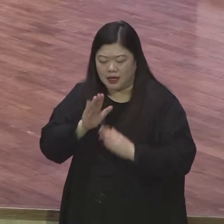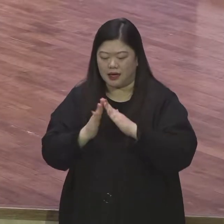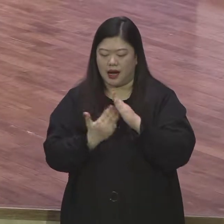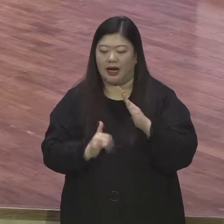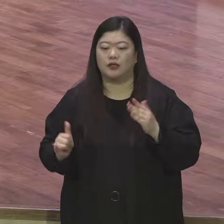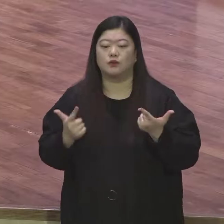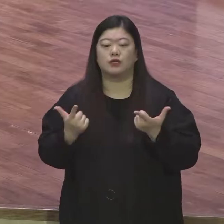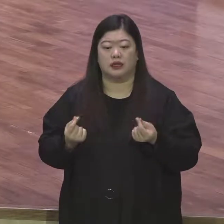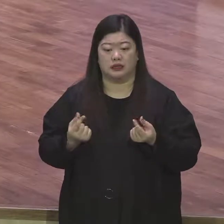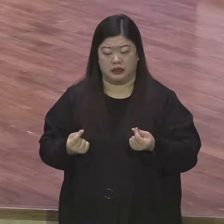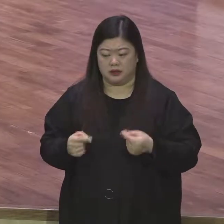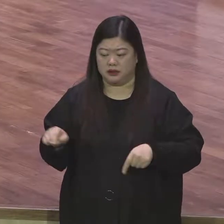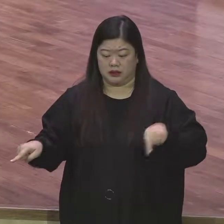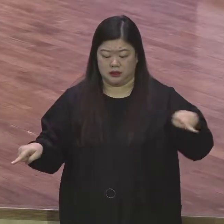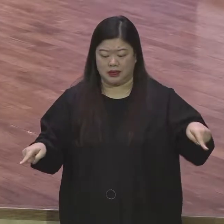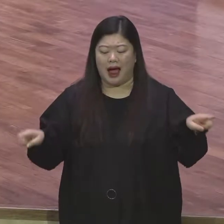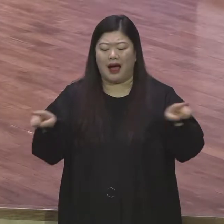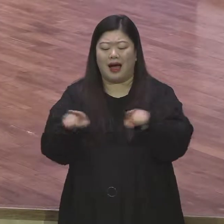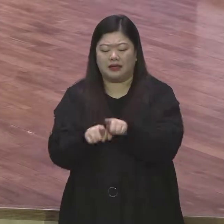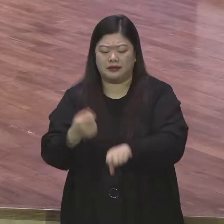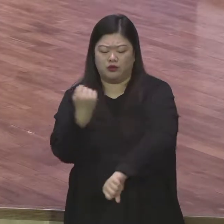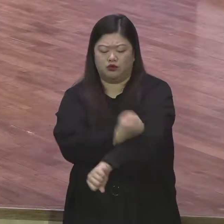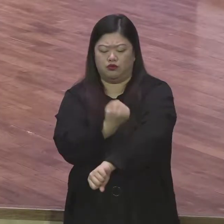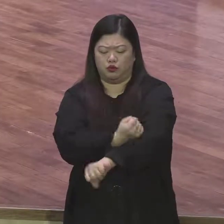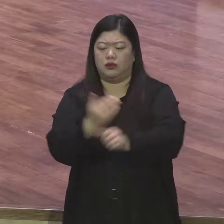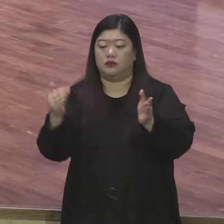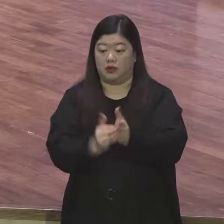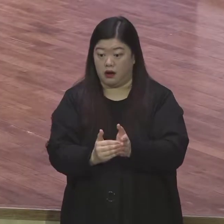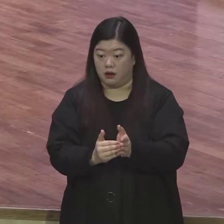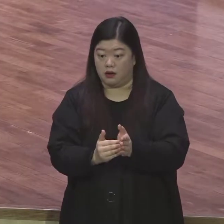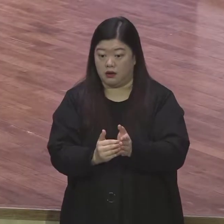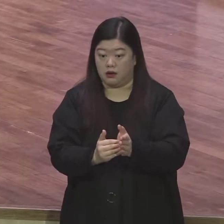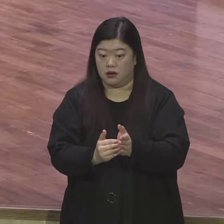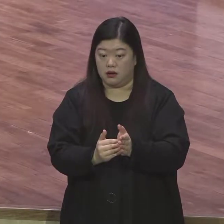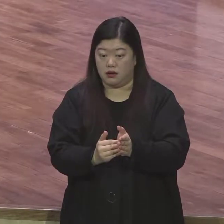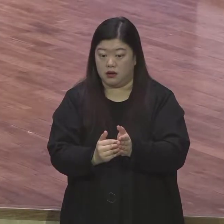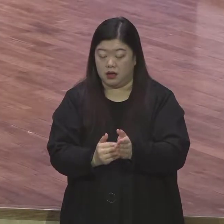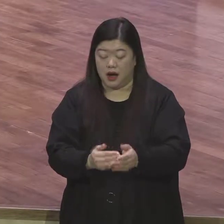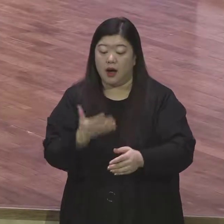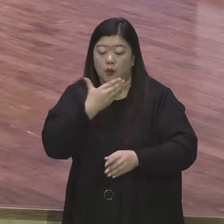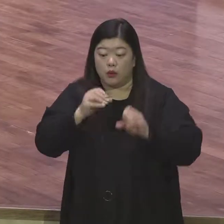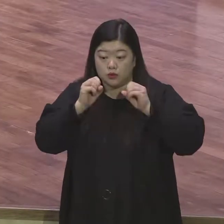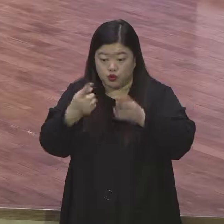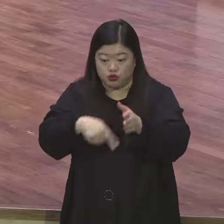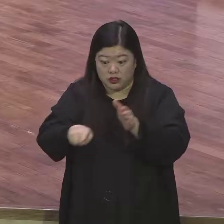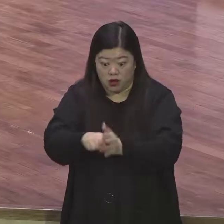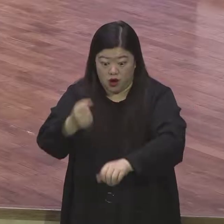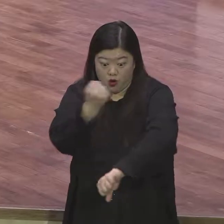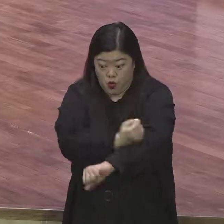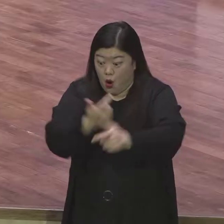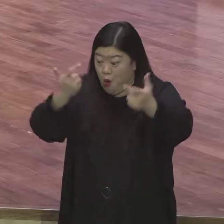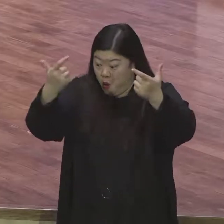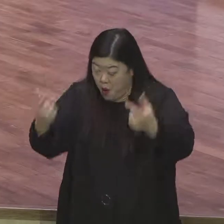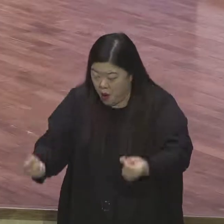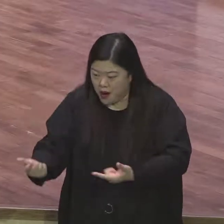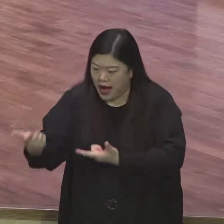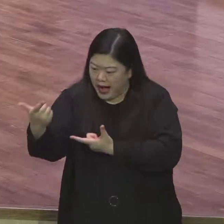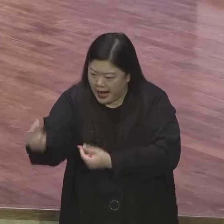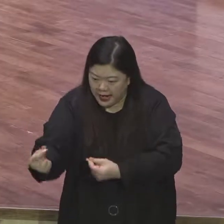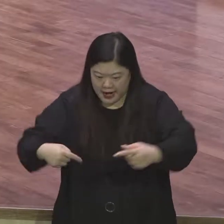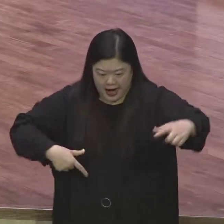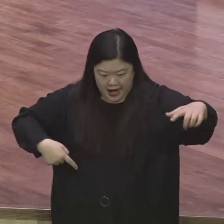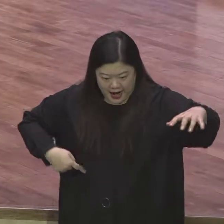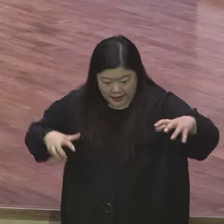되어가지고 함께 수겠다. 함께 영적 싸움을 싸우는 자가 바로 복음의 동력자다. 함께 울고 함께 웃고 함께